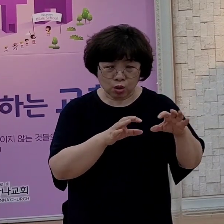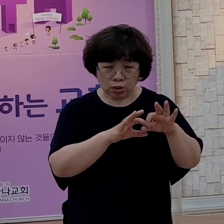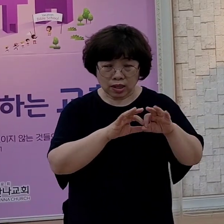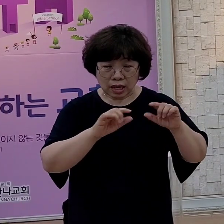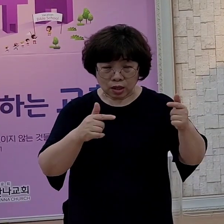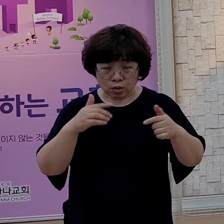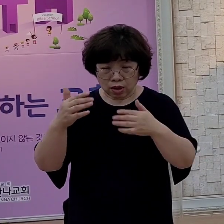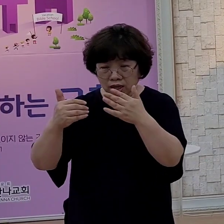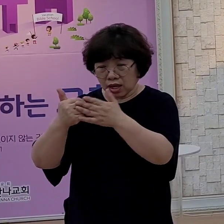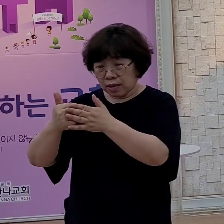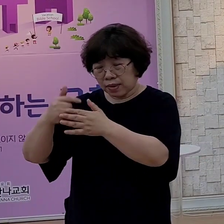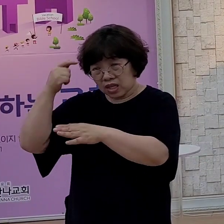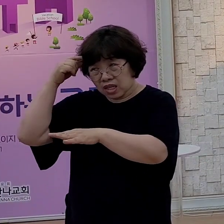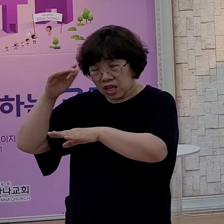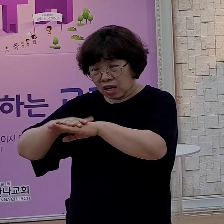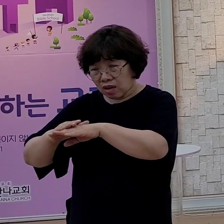때까지.